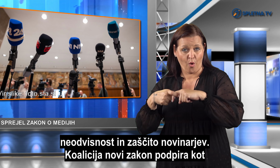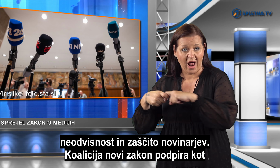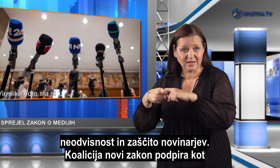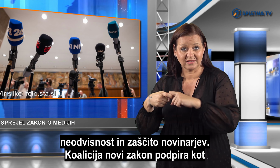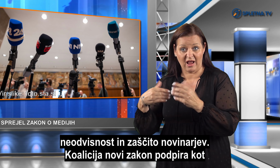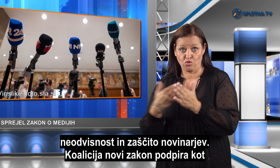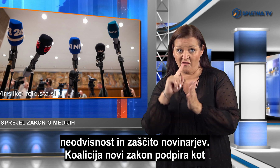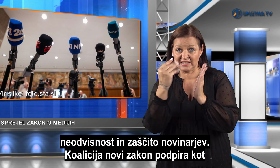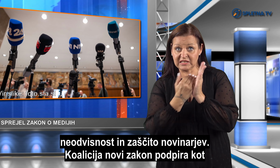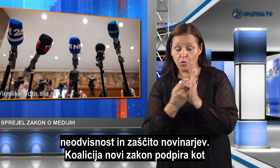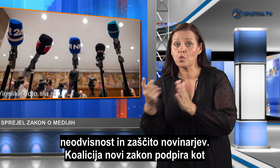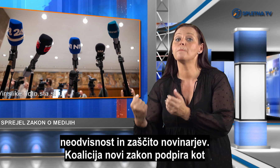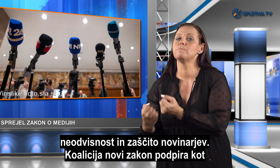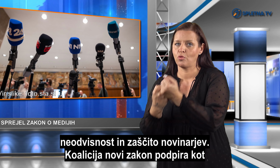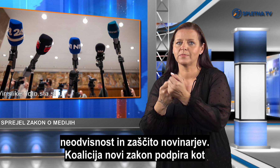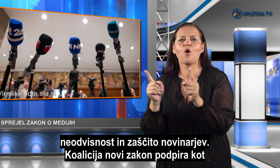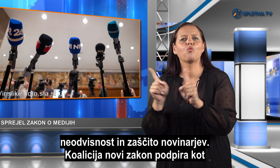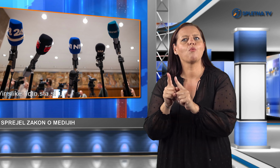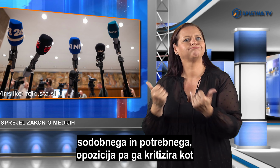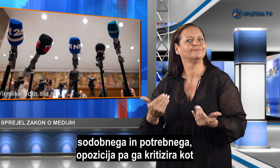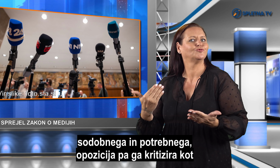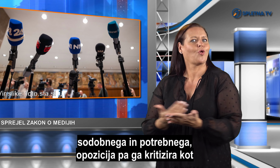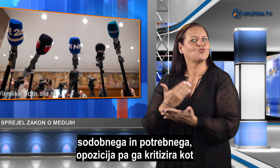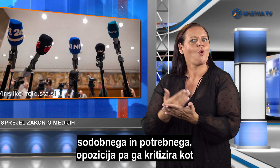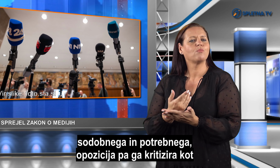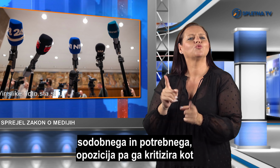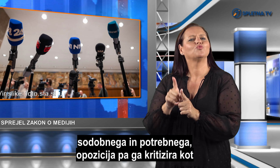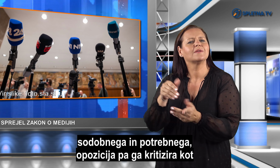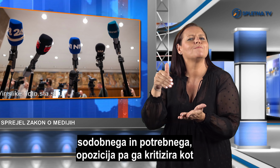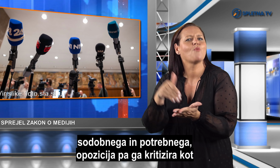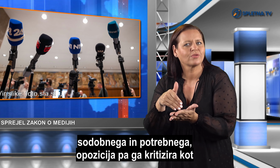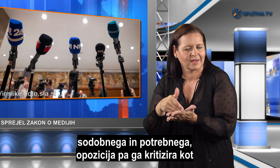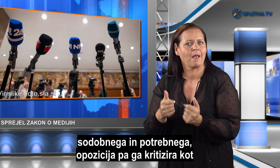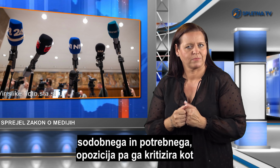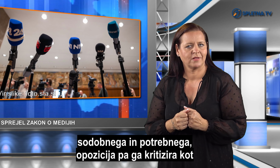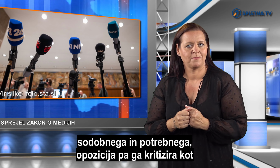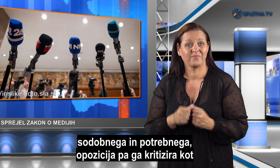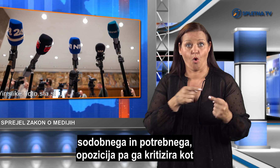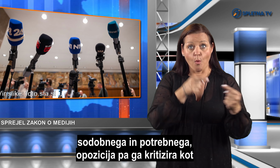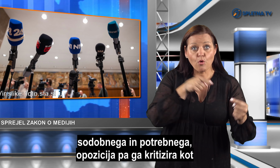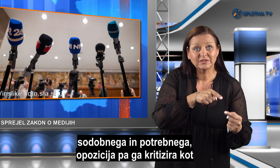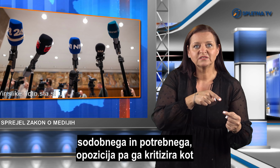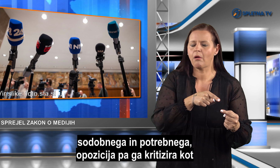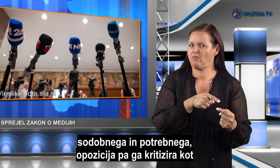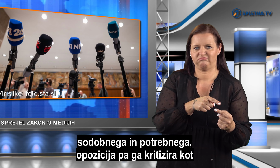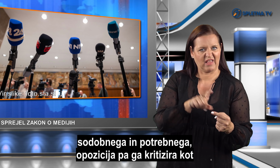Koalicija novi zakon podpira kot sodobnega in potrebnega, opozicija pa ga kritizira kot nejasnega